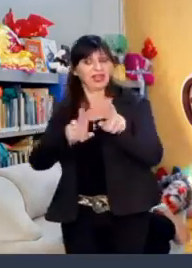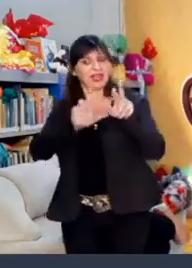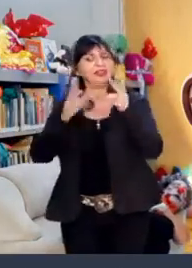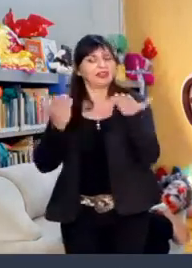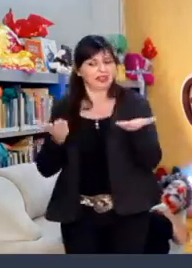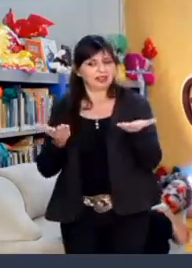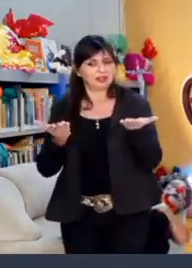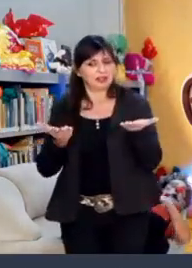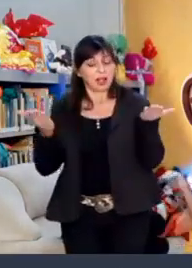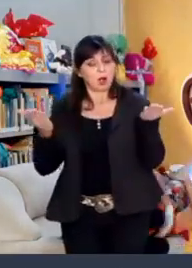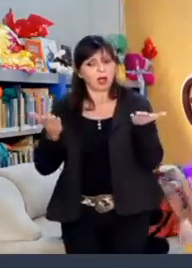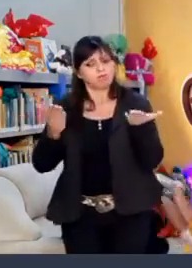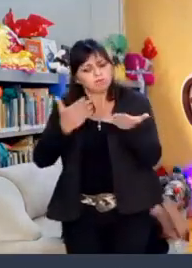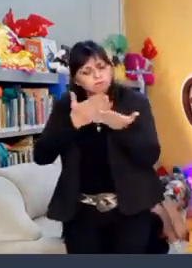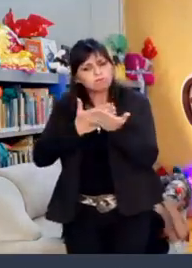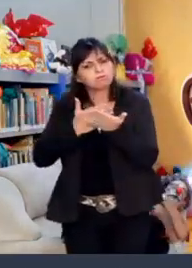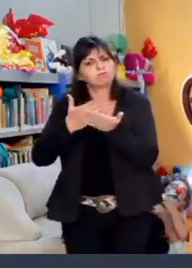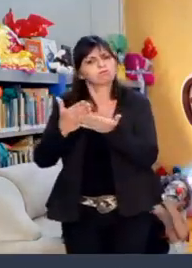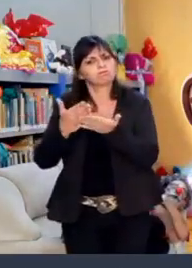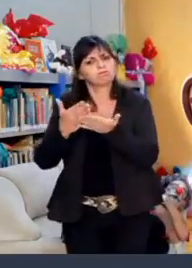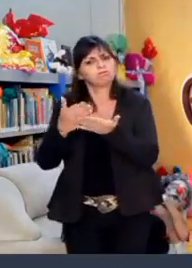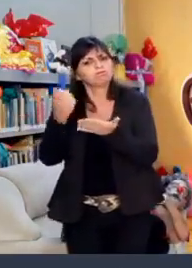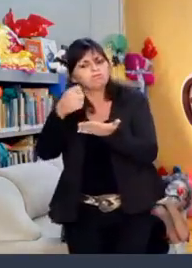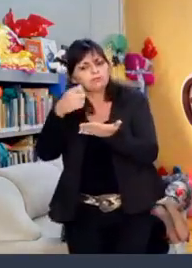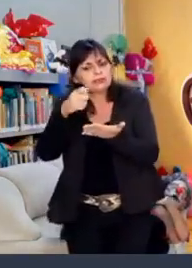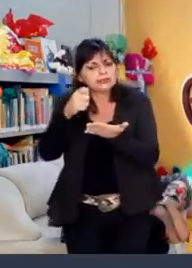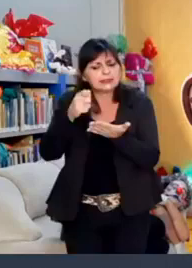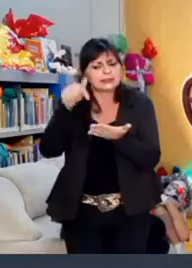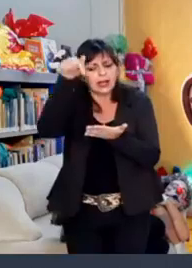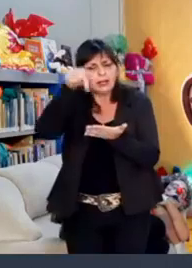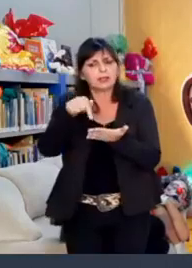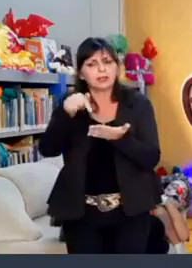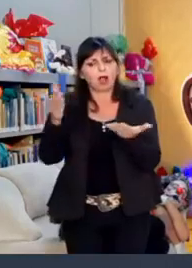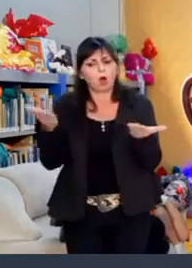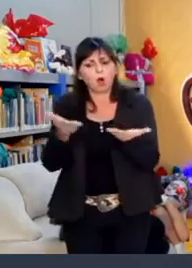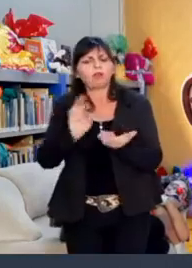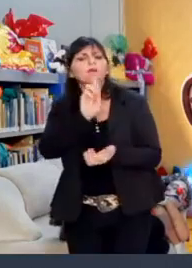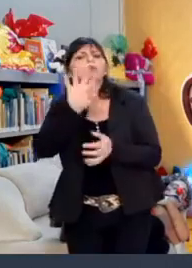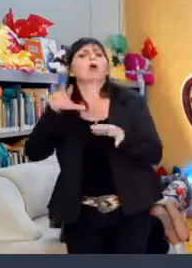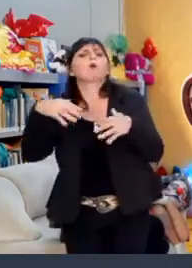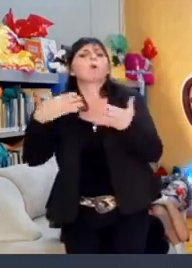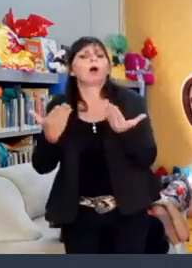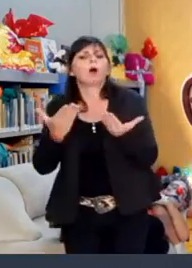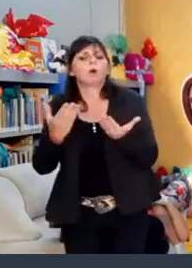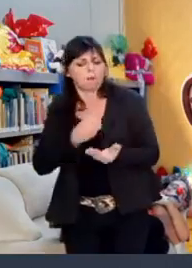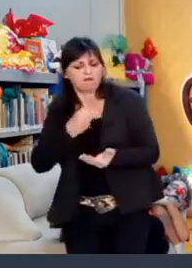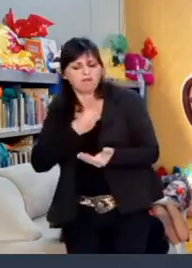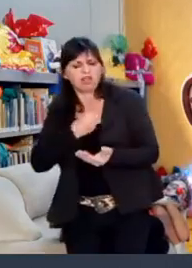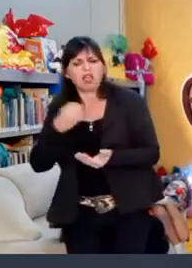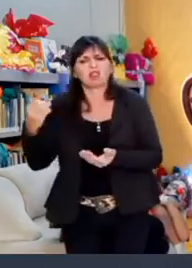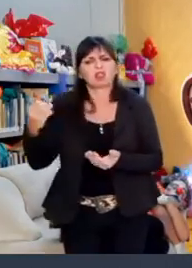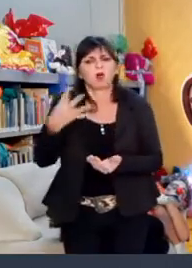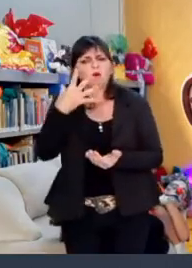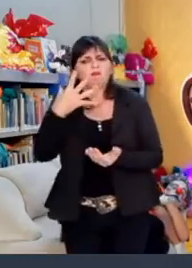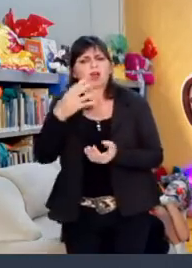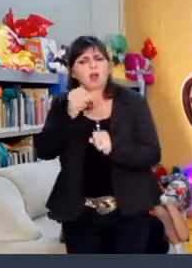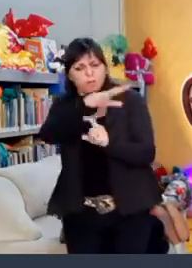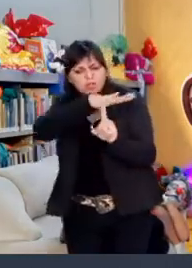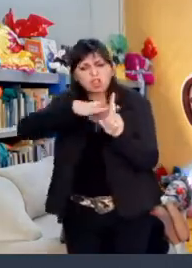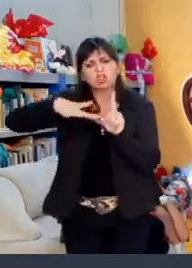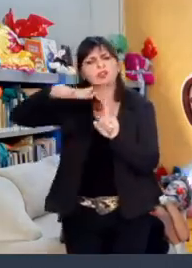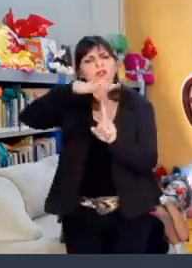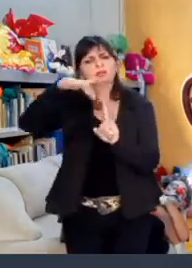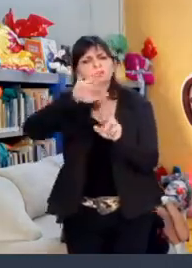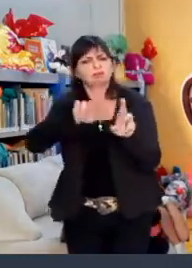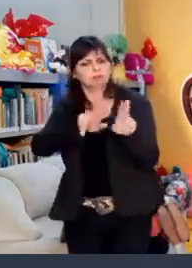precisa construir uma nova vida, uma nova sociedade, precisa desenvolver